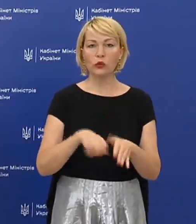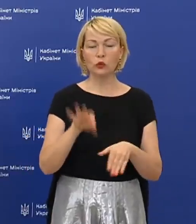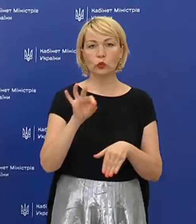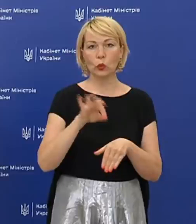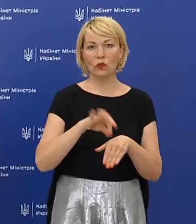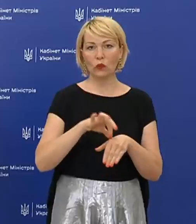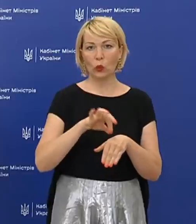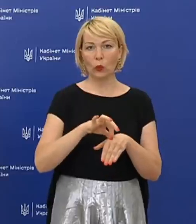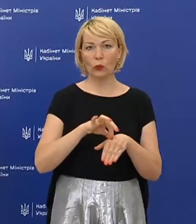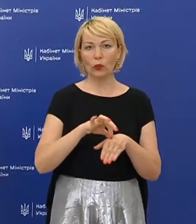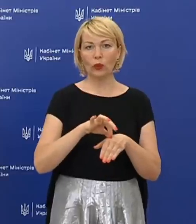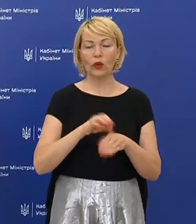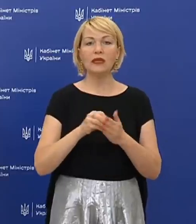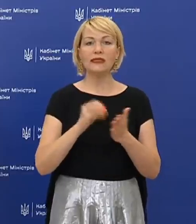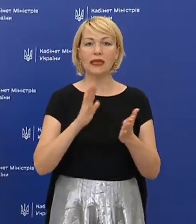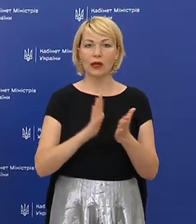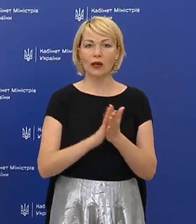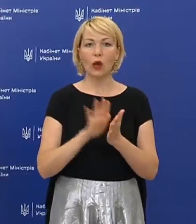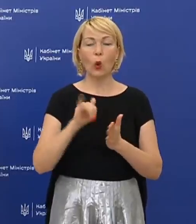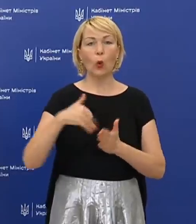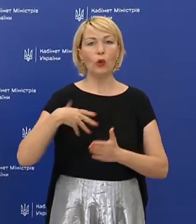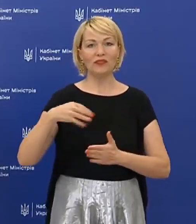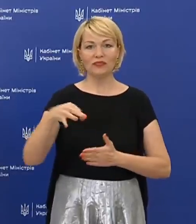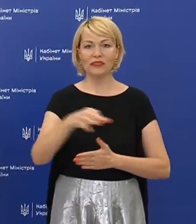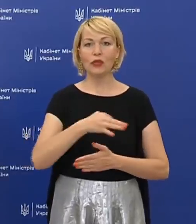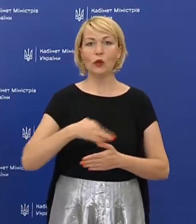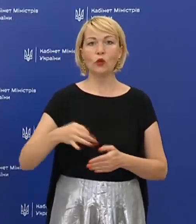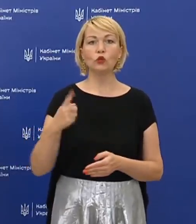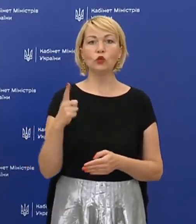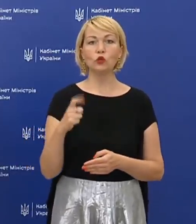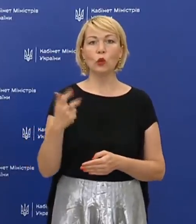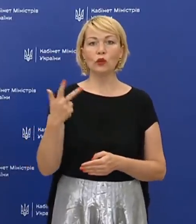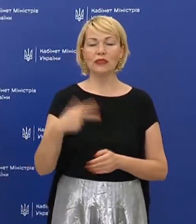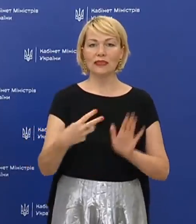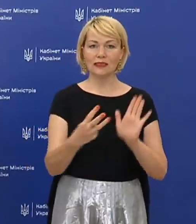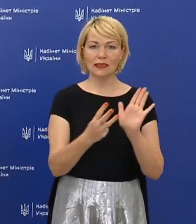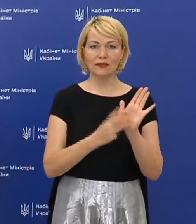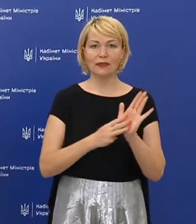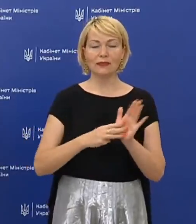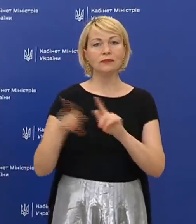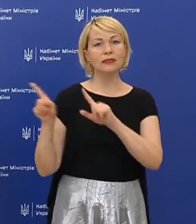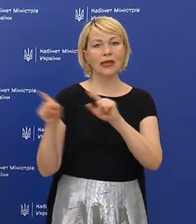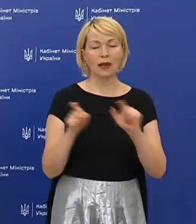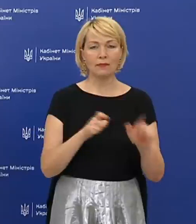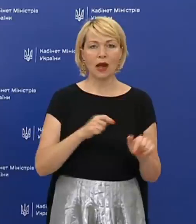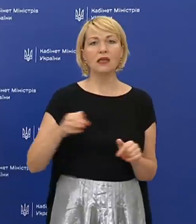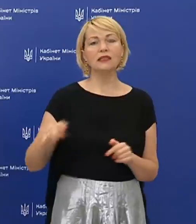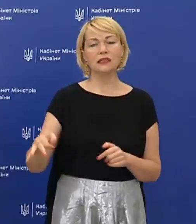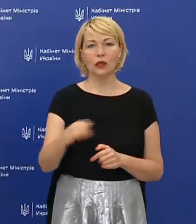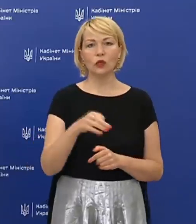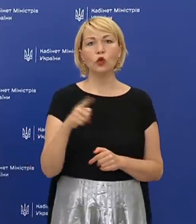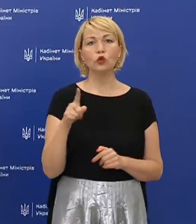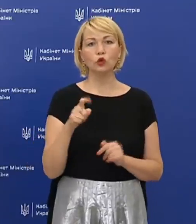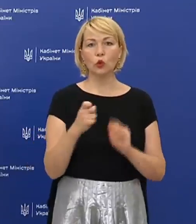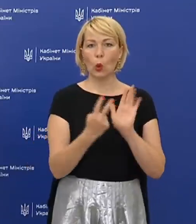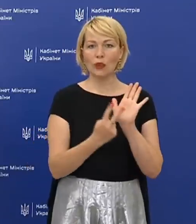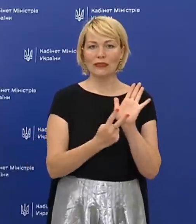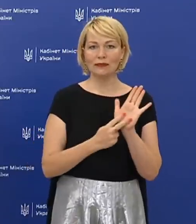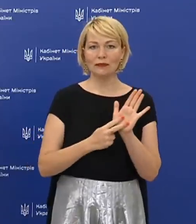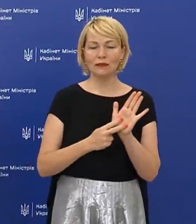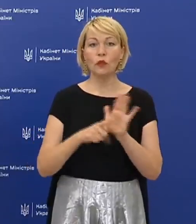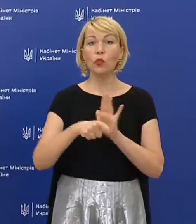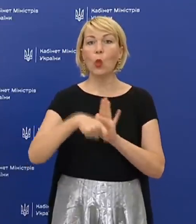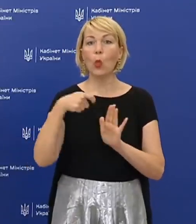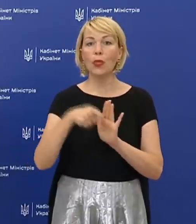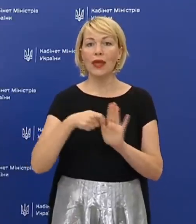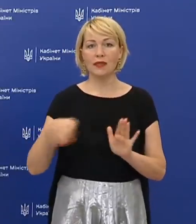хворобу зареєстрована у Львівській області – 138, Закарпатській області – 107,